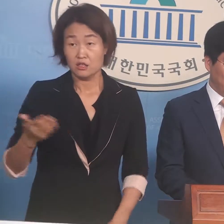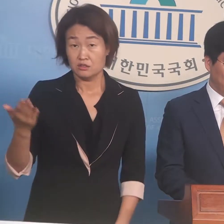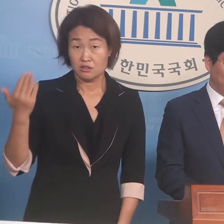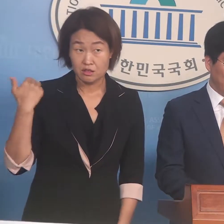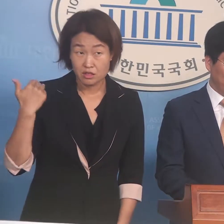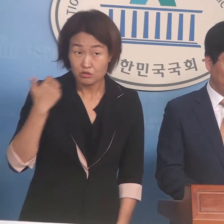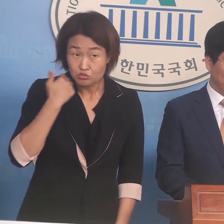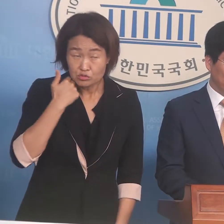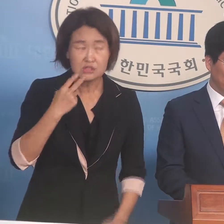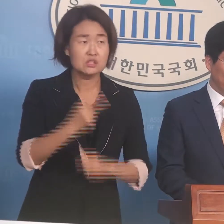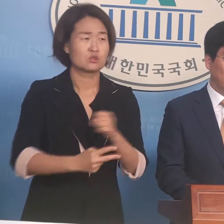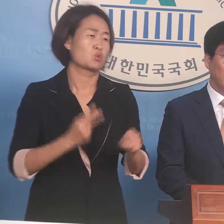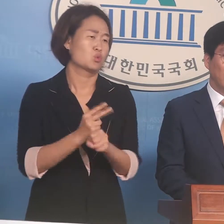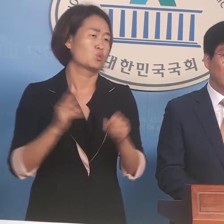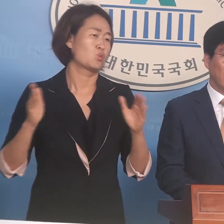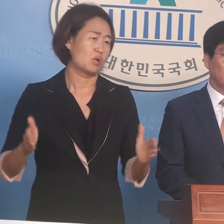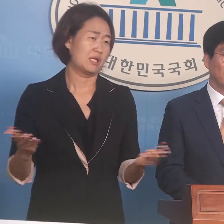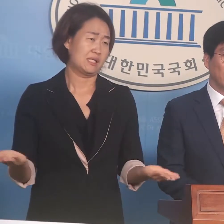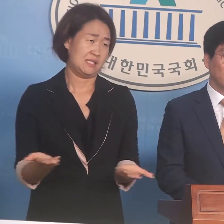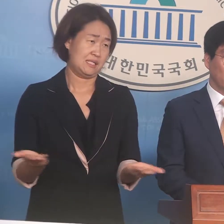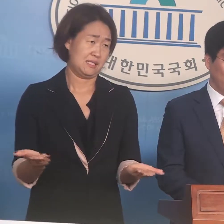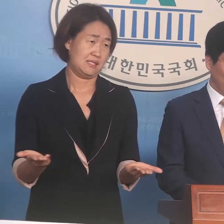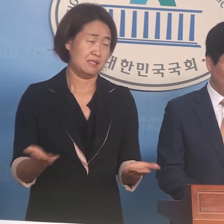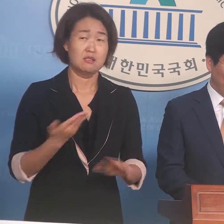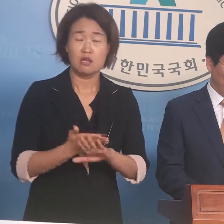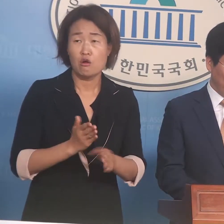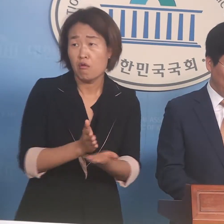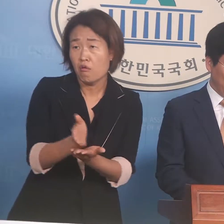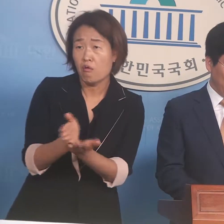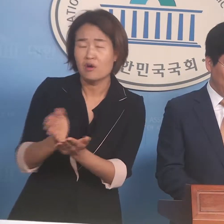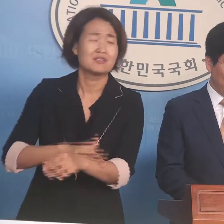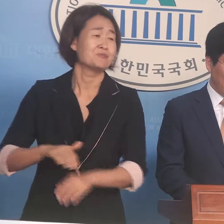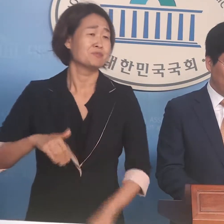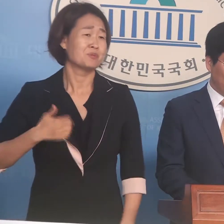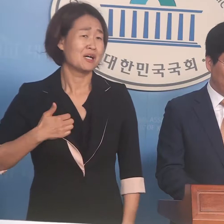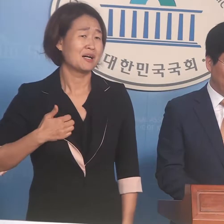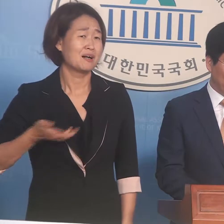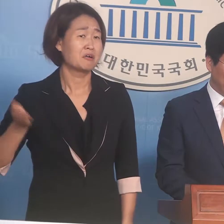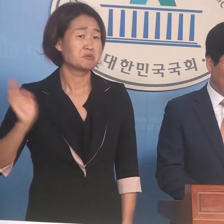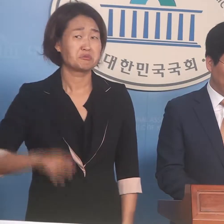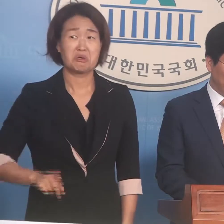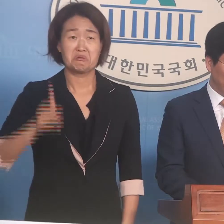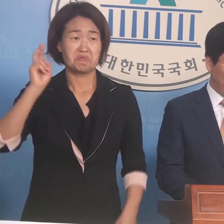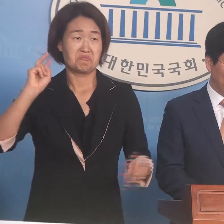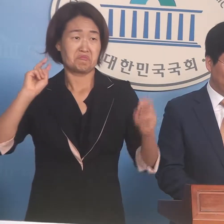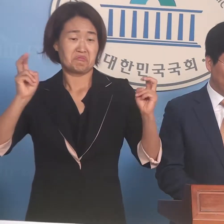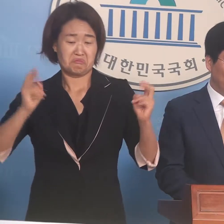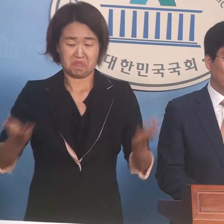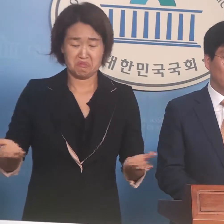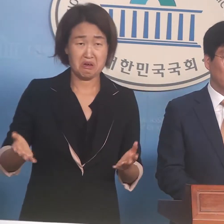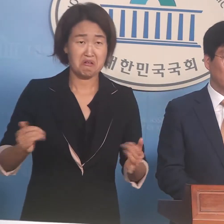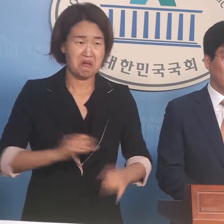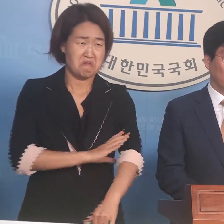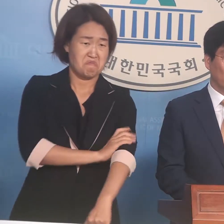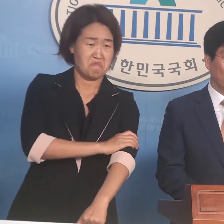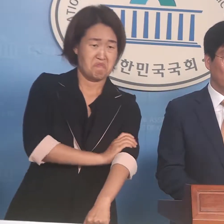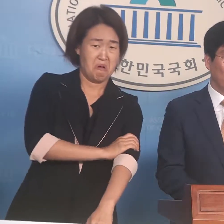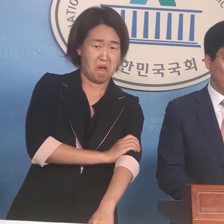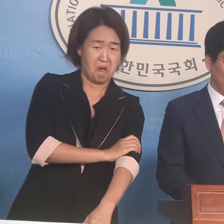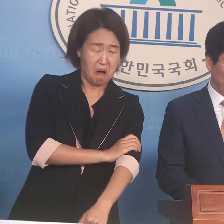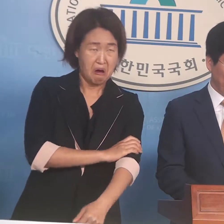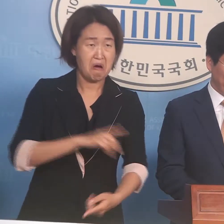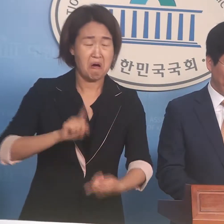약 2년간 재임하면서 다른 분야는 몰라도 가불관계에 있어서만큼은 많은 성과를